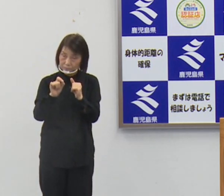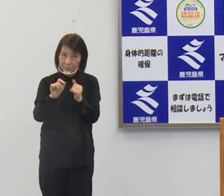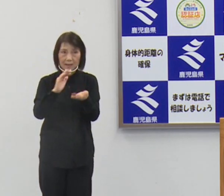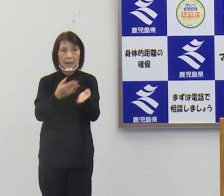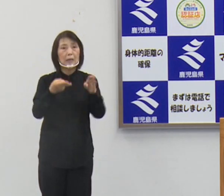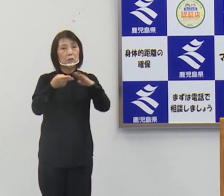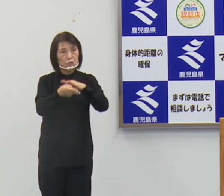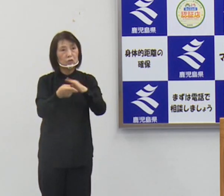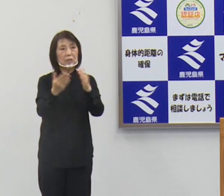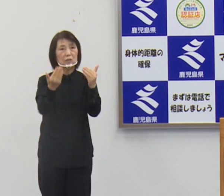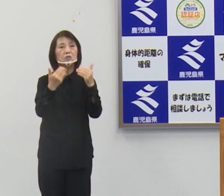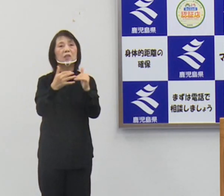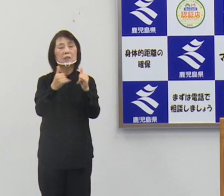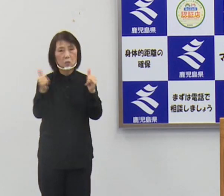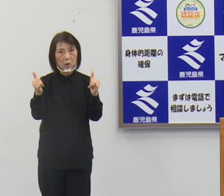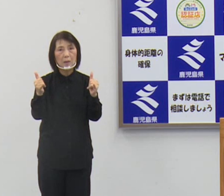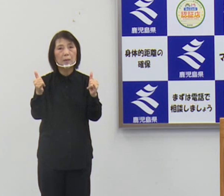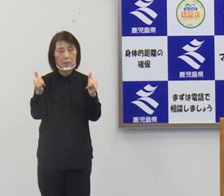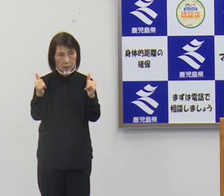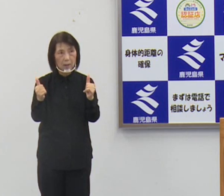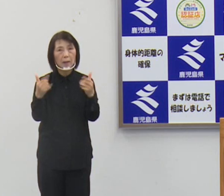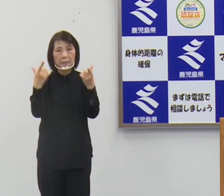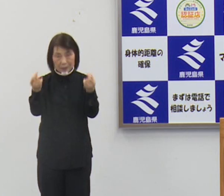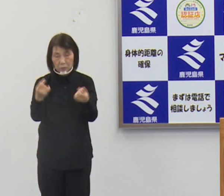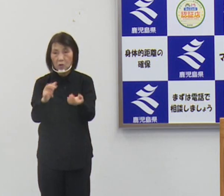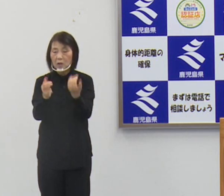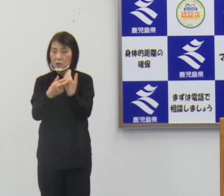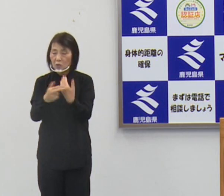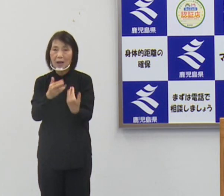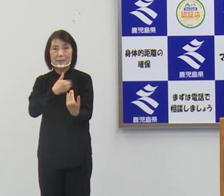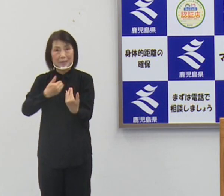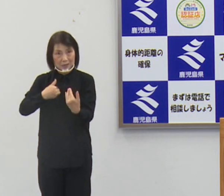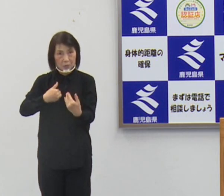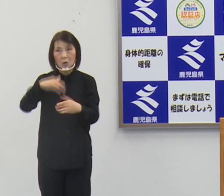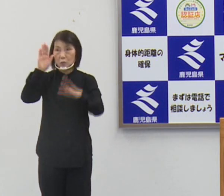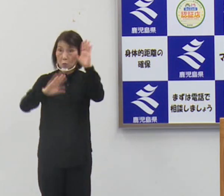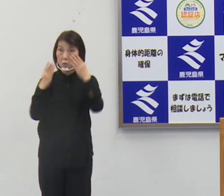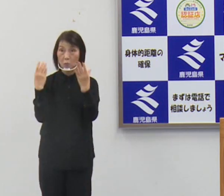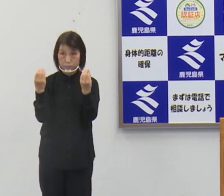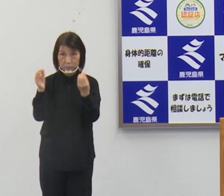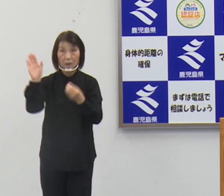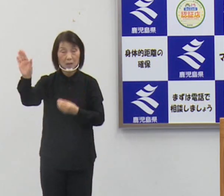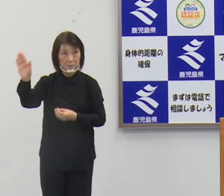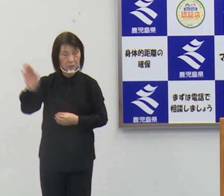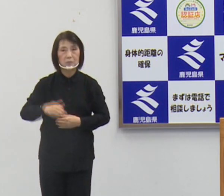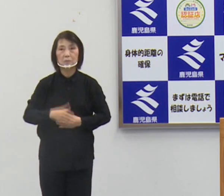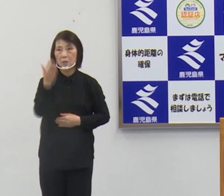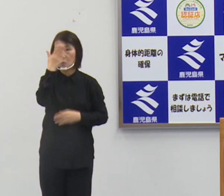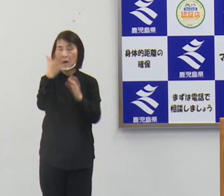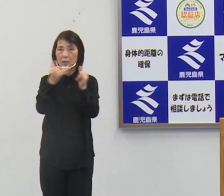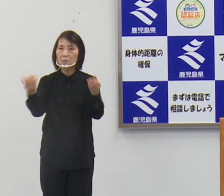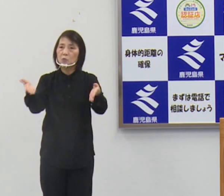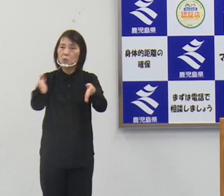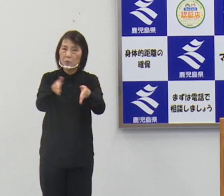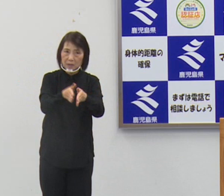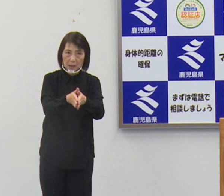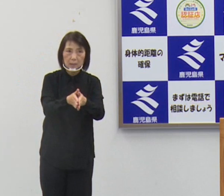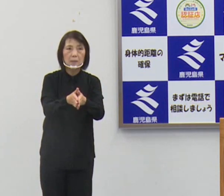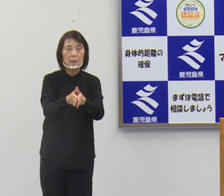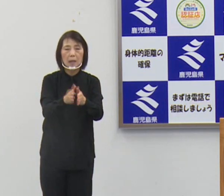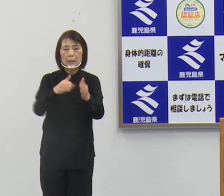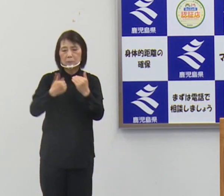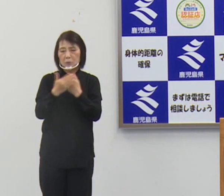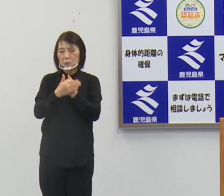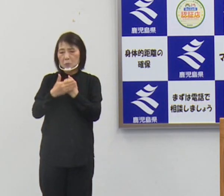の必要がある方は適切に医療が受けられる状況にはありますが、若い方を含め自宅待機中